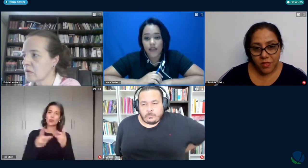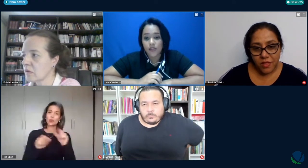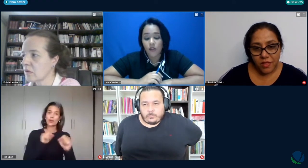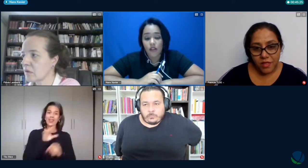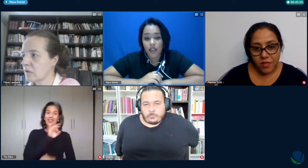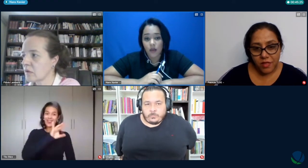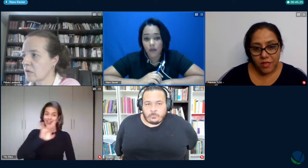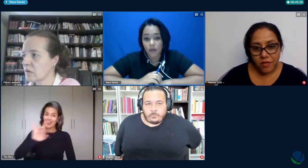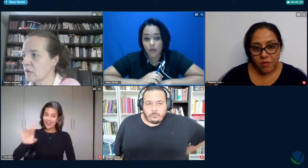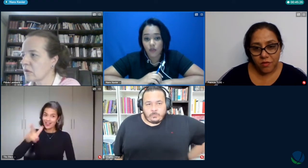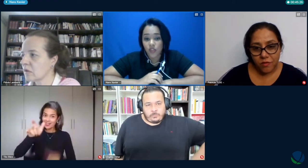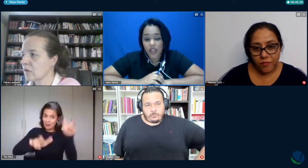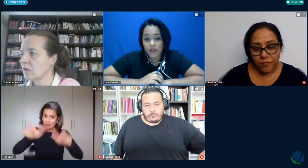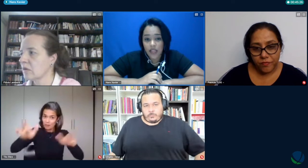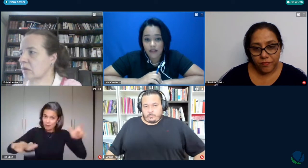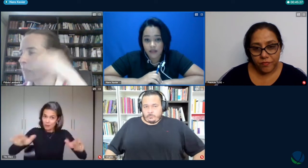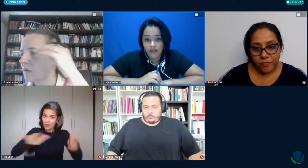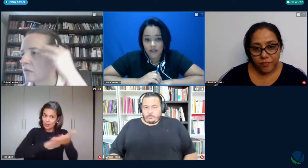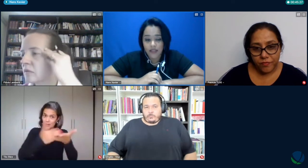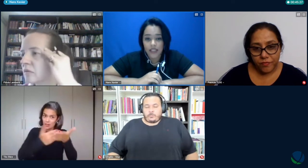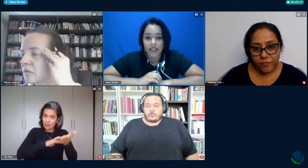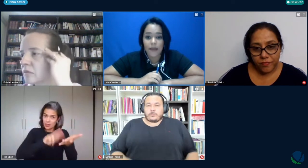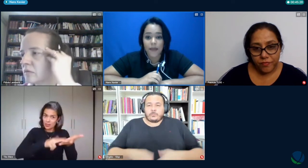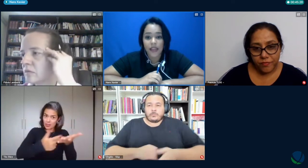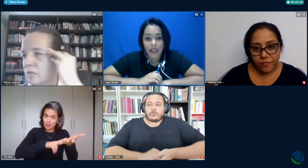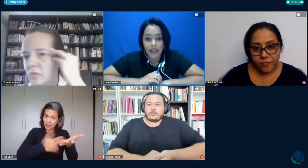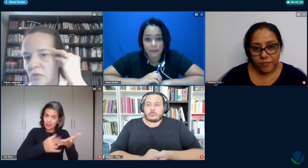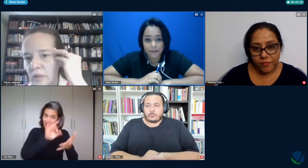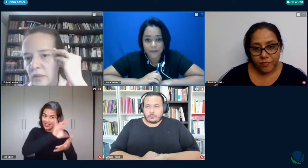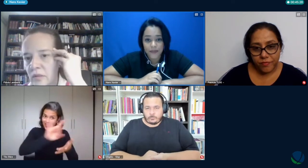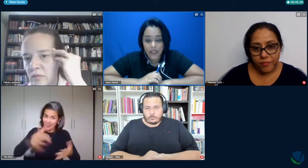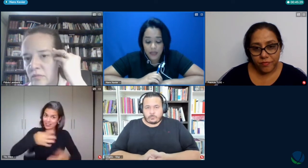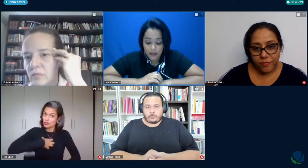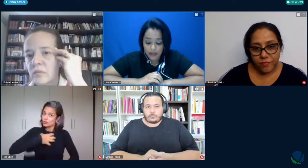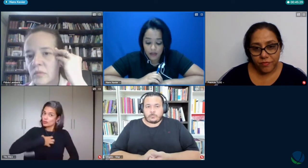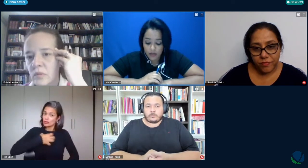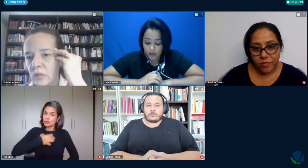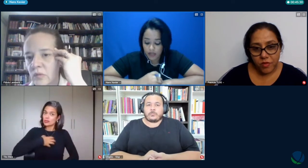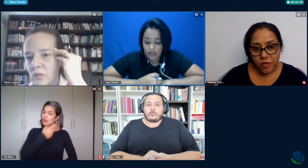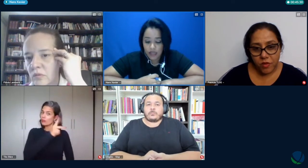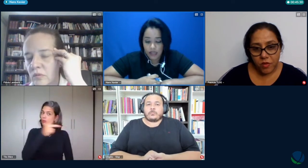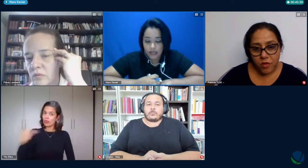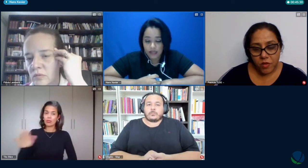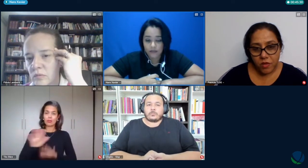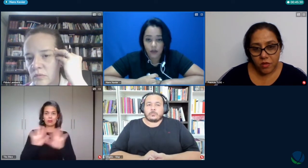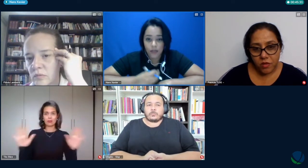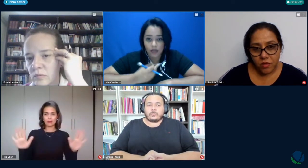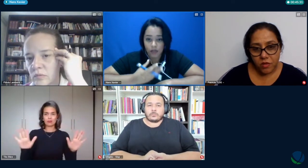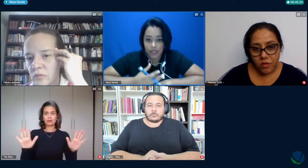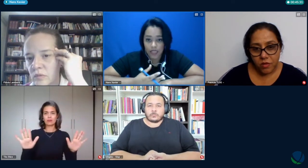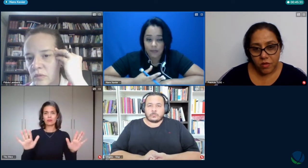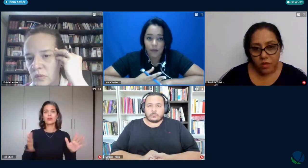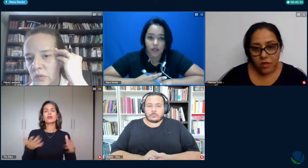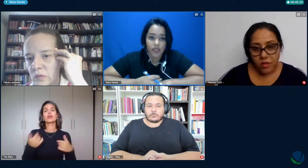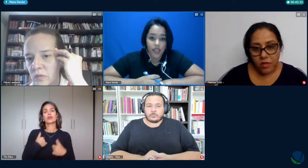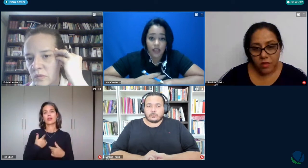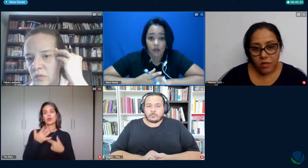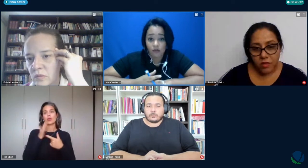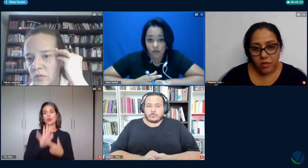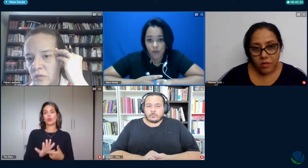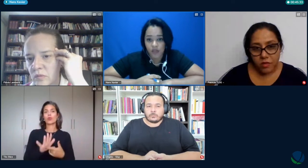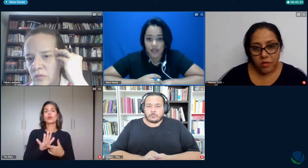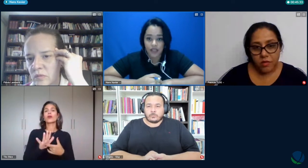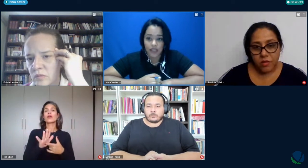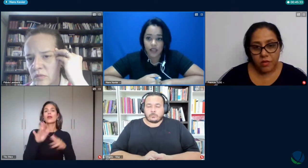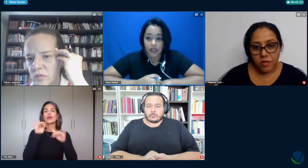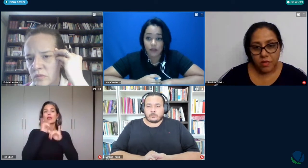tradutor vai escolher o jeito que vai facilitar para ele. Então, eu dei as informações, né? Pode ser em